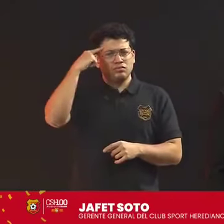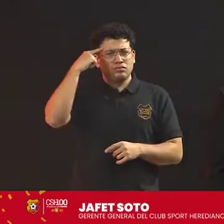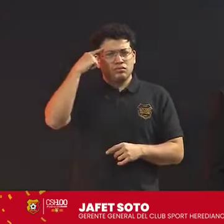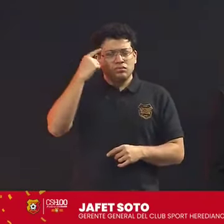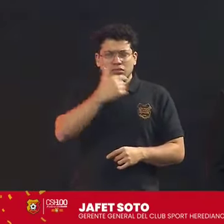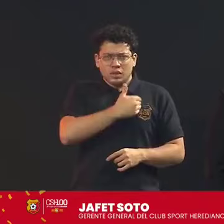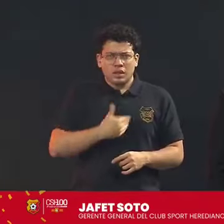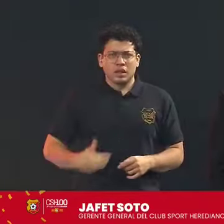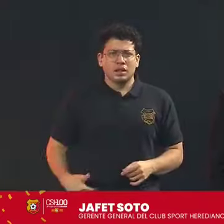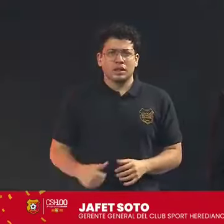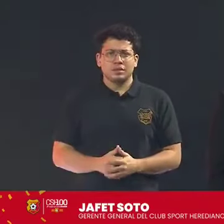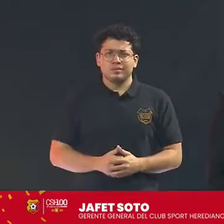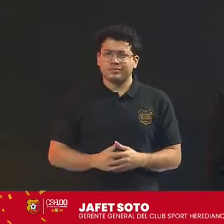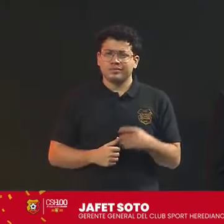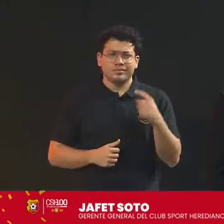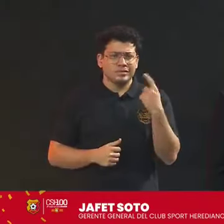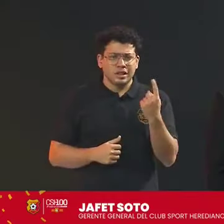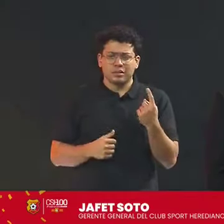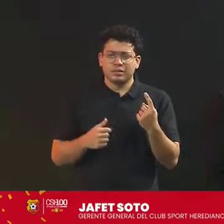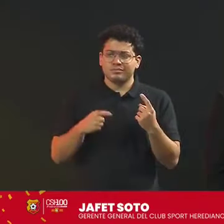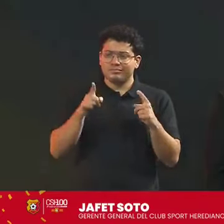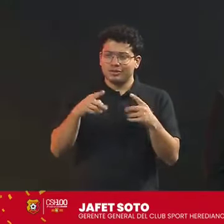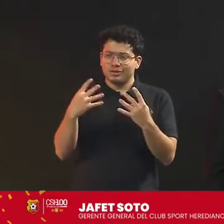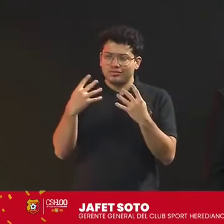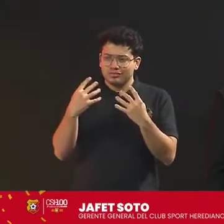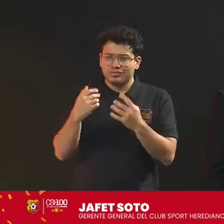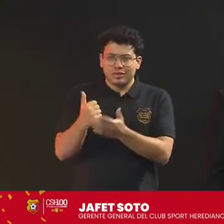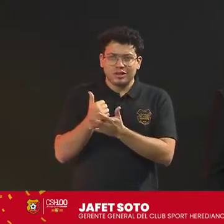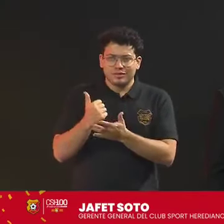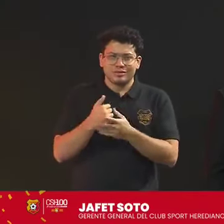herediano, a mi afición, a mi gente.